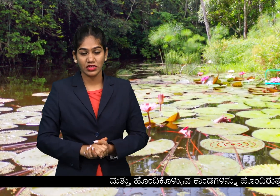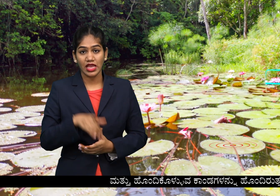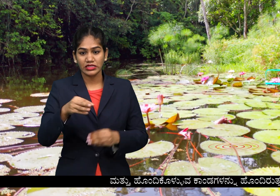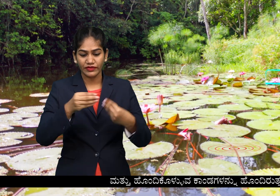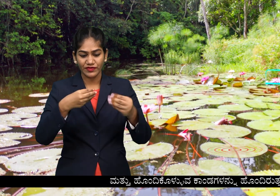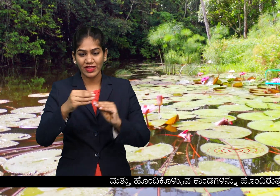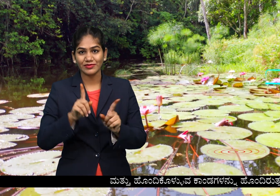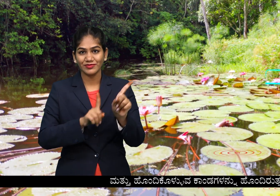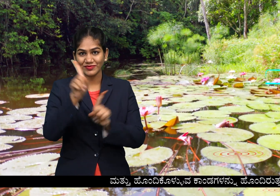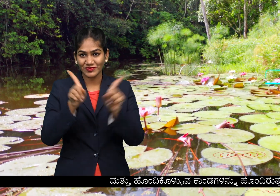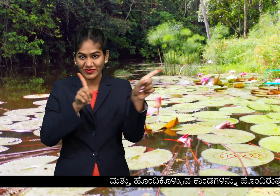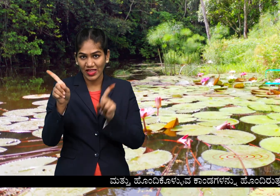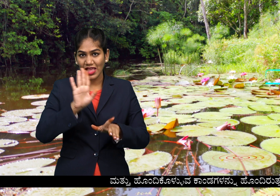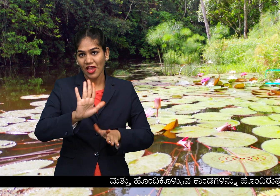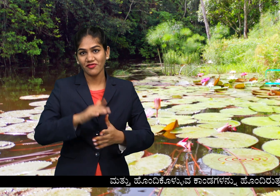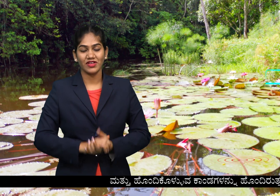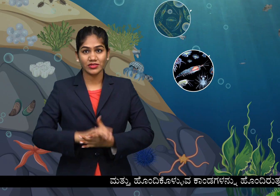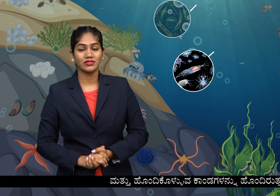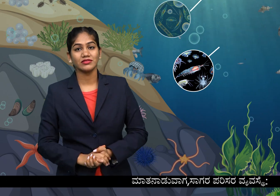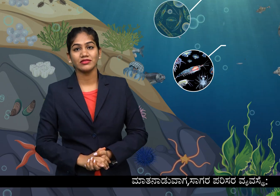ಹೊಂದಿಕೊಳ್ಳುವ ಕಾಂಡಗಳನ್ನ ಹೊಂದಿರುತ್ತೆ.